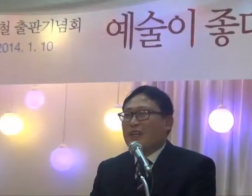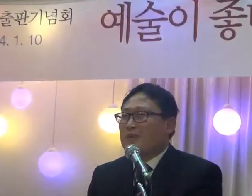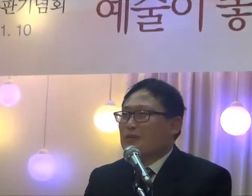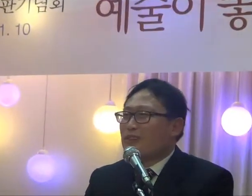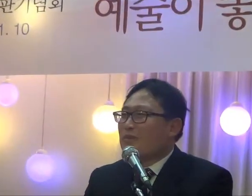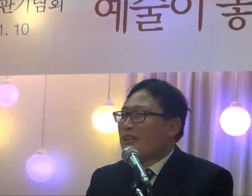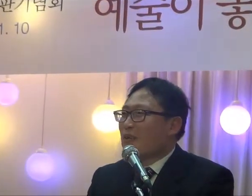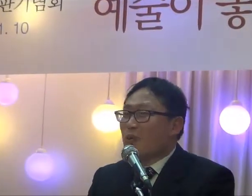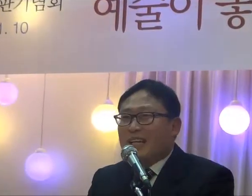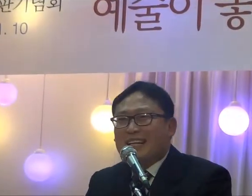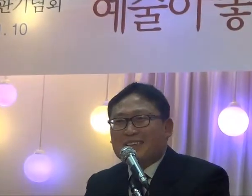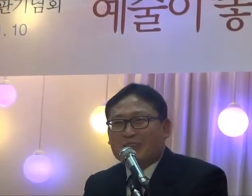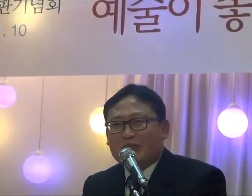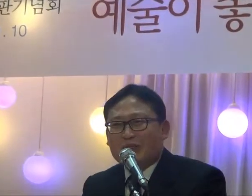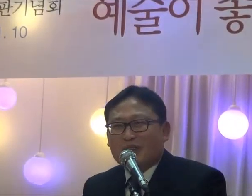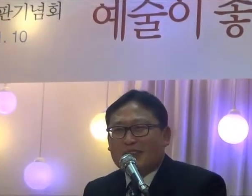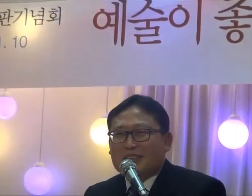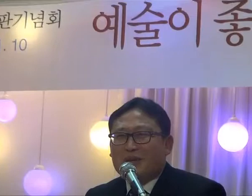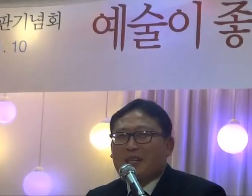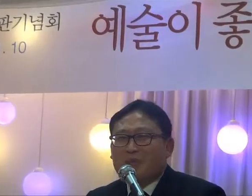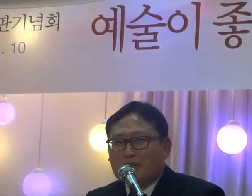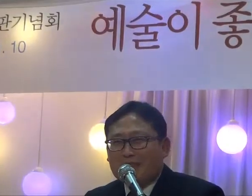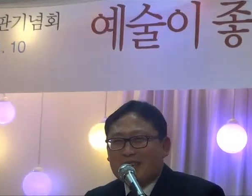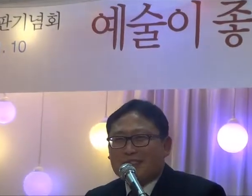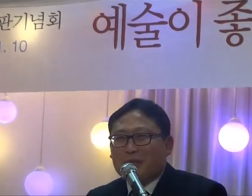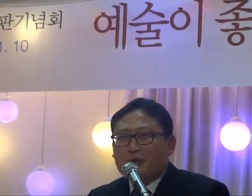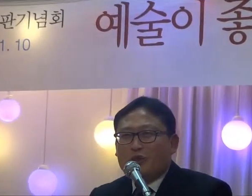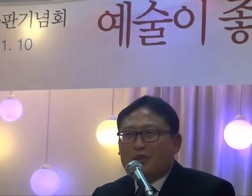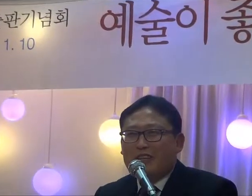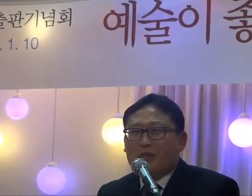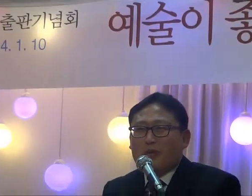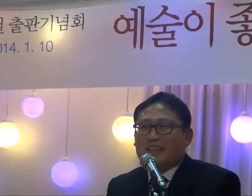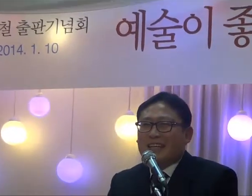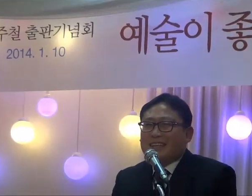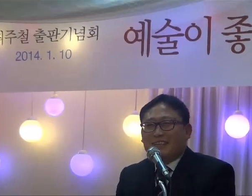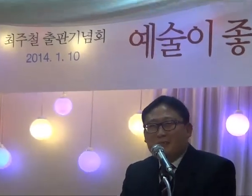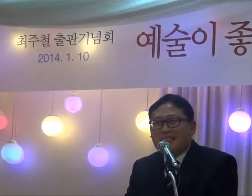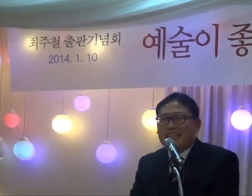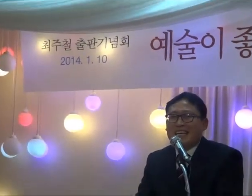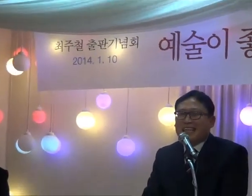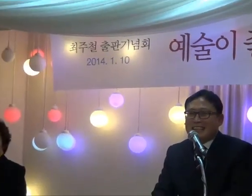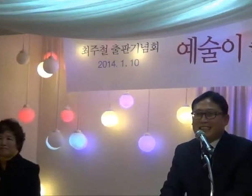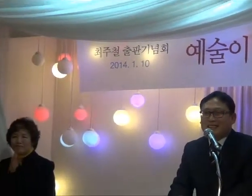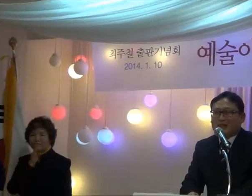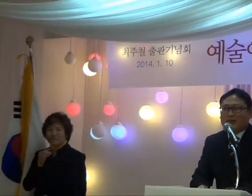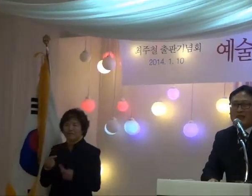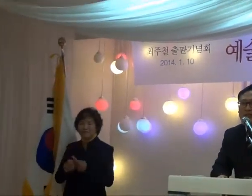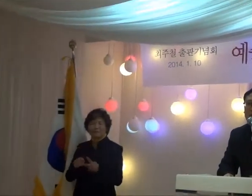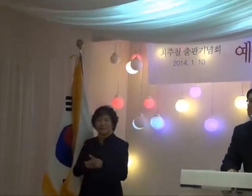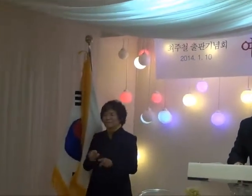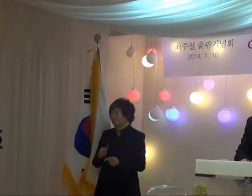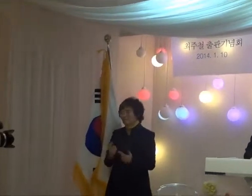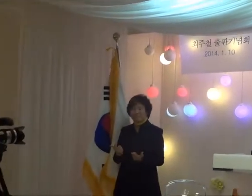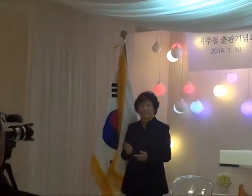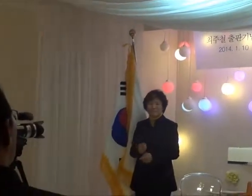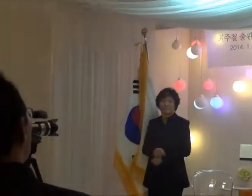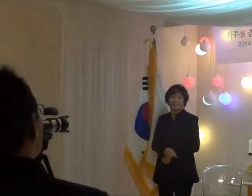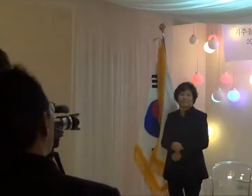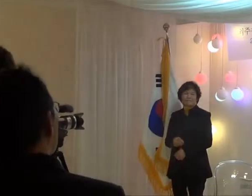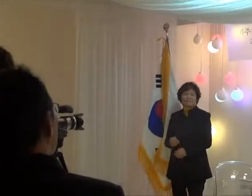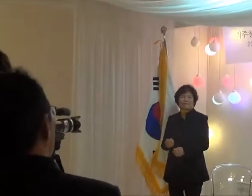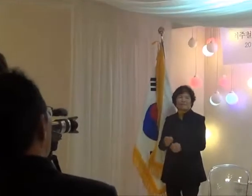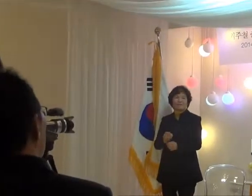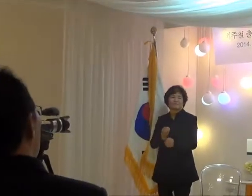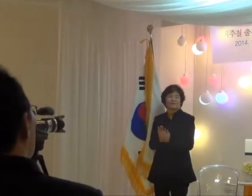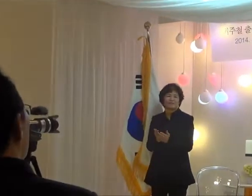그 예술하는 분 정말 고단하거든요. 정말 힘듭니다. 자본주의 국가에서 보면 정말 이해가 안 되더라고요. 저 작품